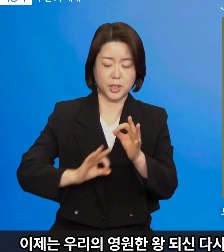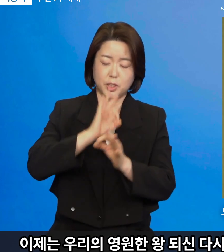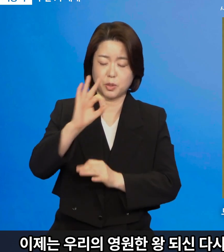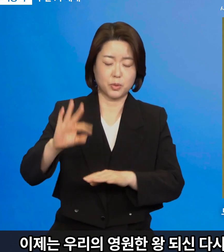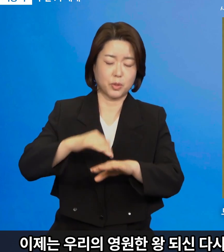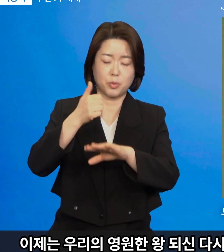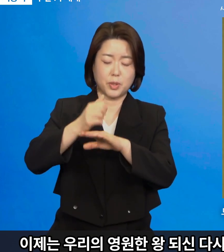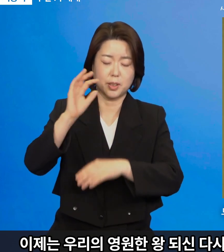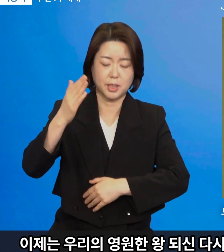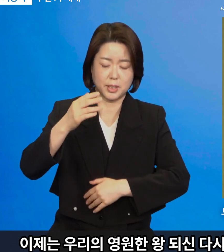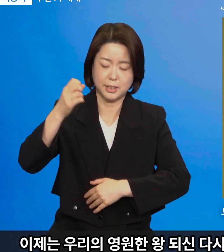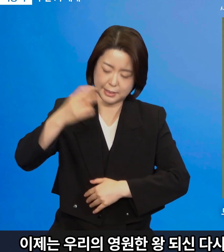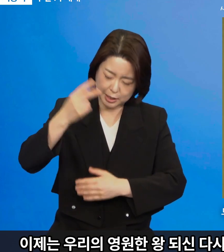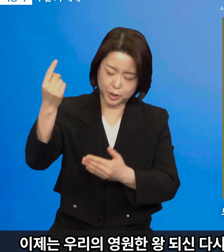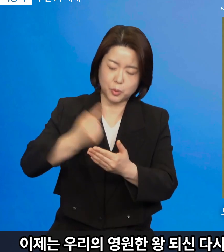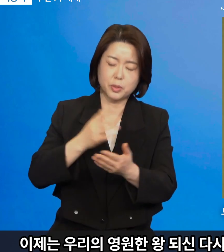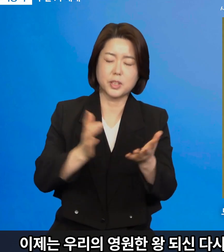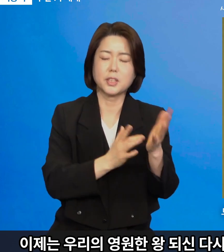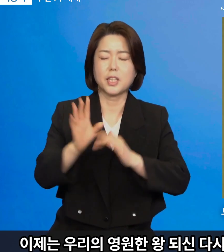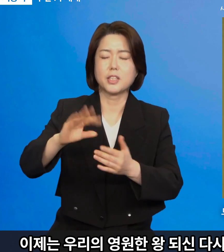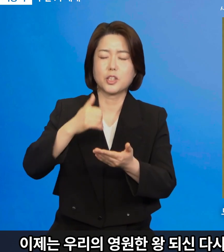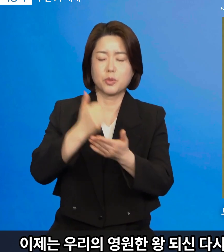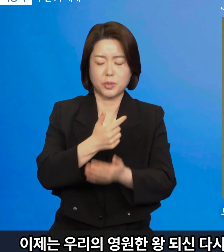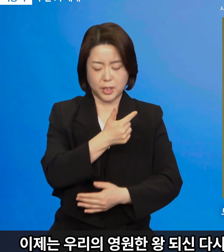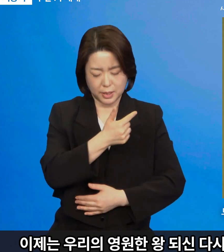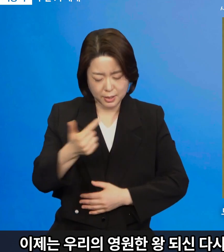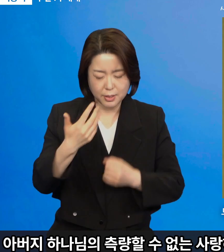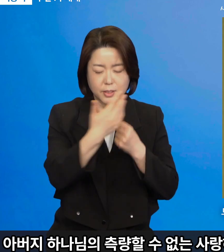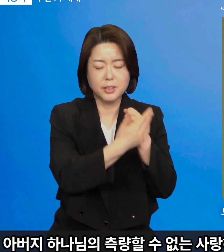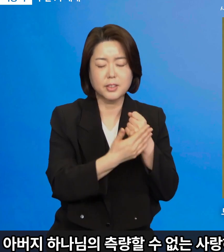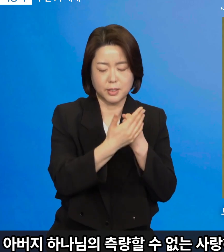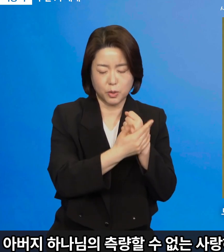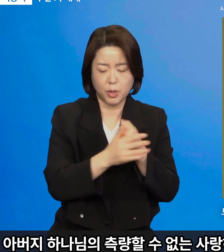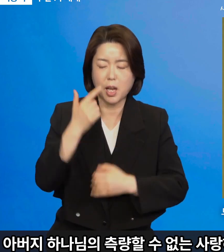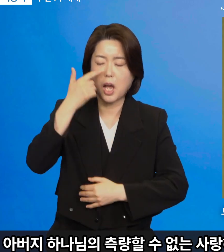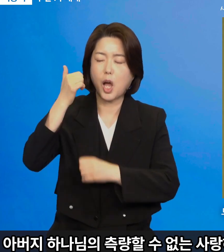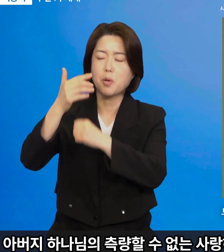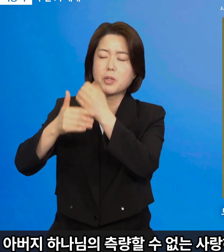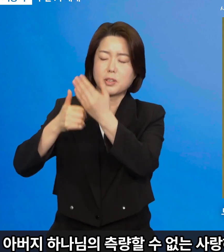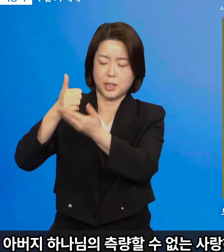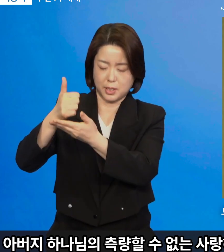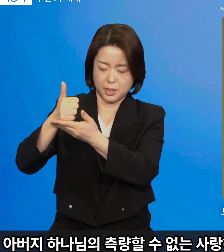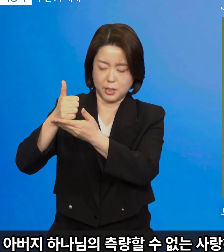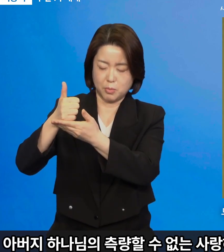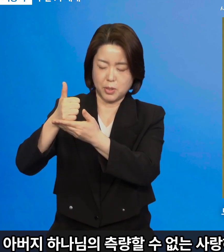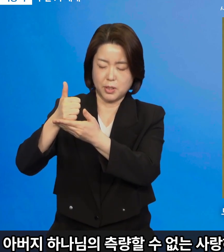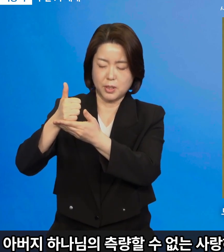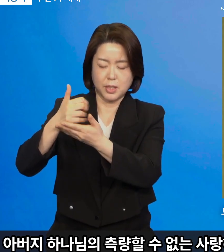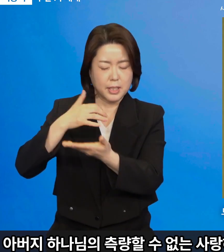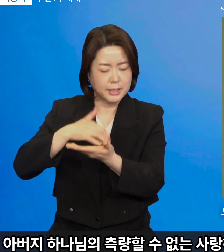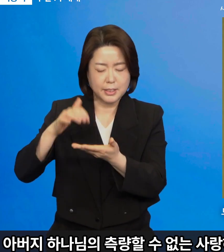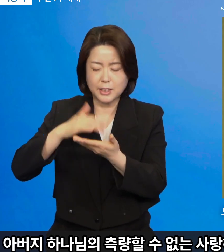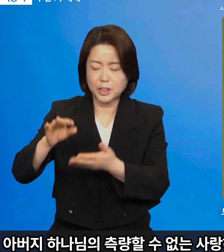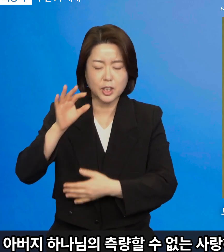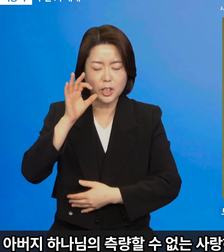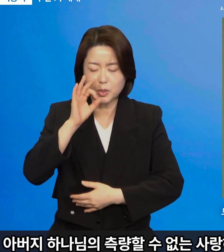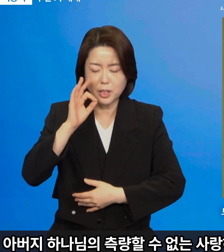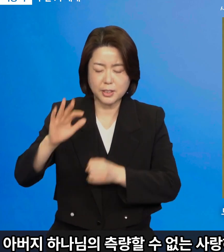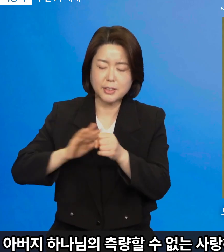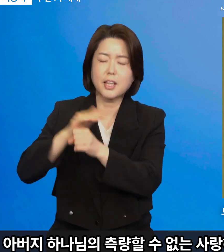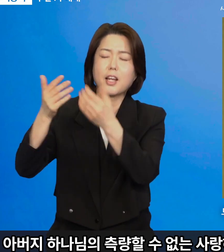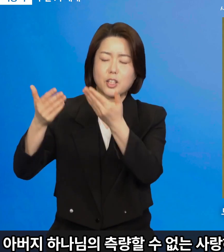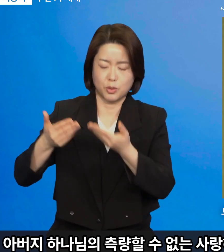계신 다시 오실 예수 그리스도의 크신 은혜와 아버지 하나님의 측량할 수 없는